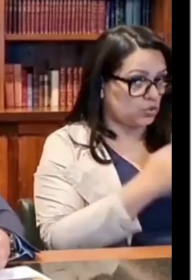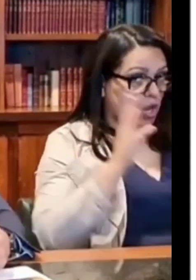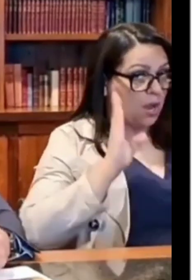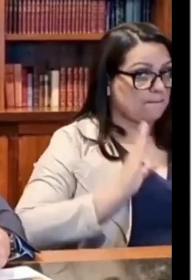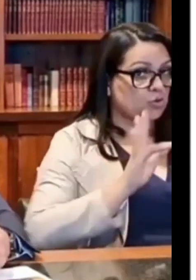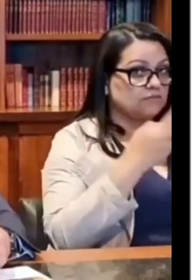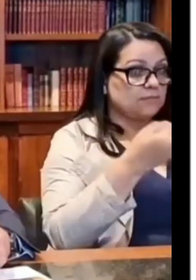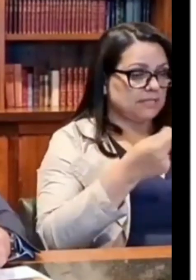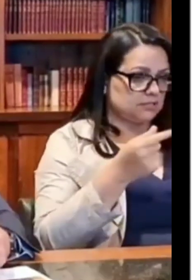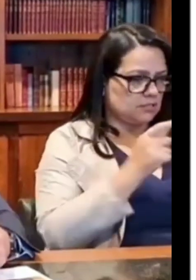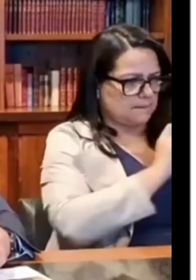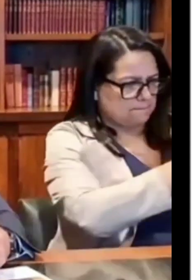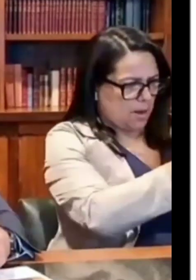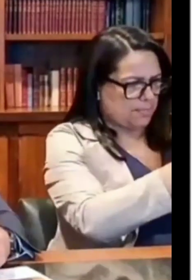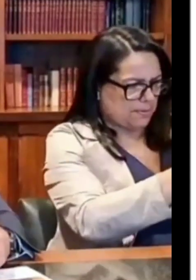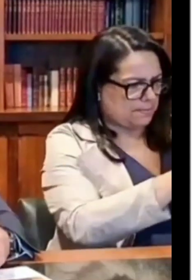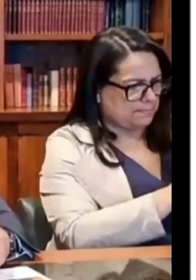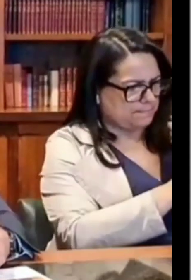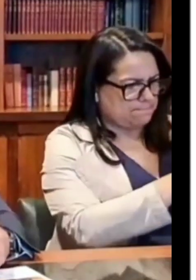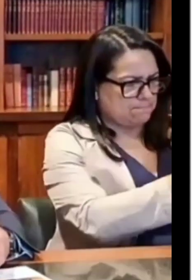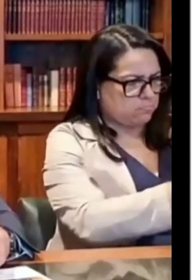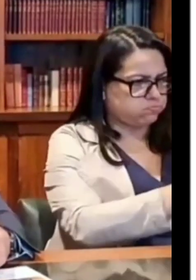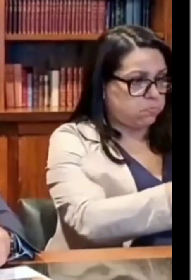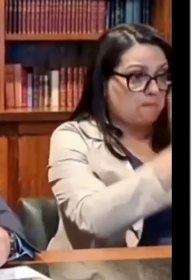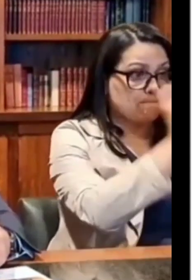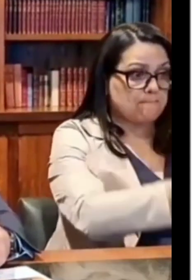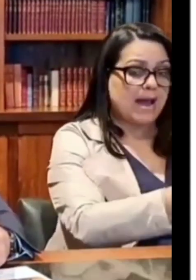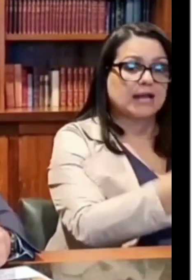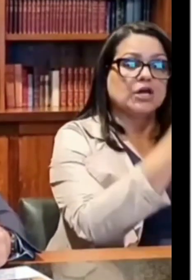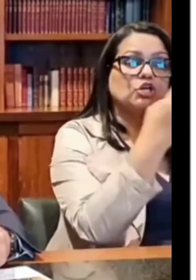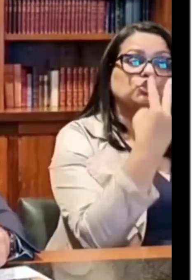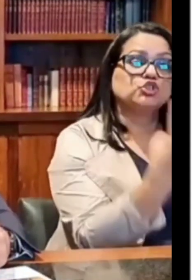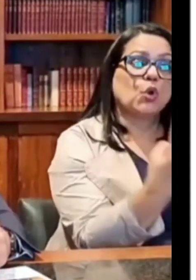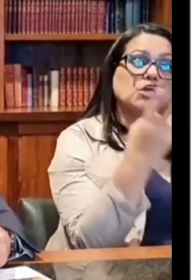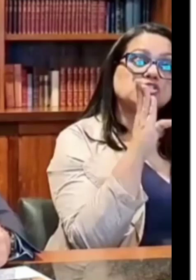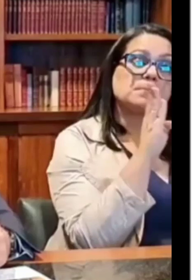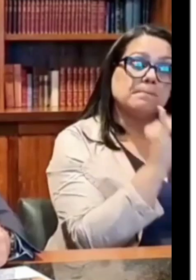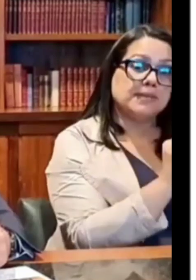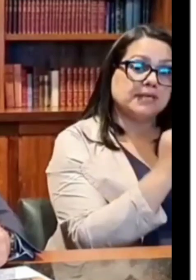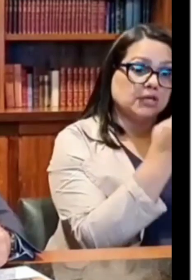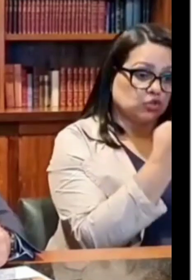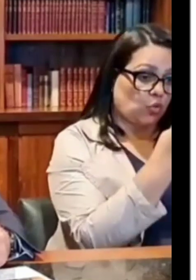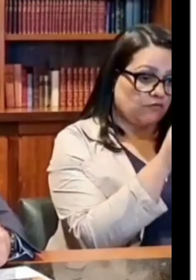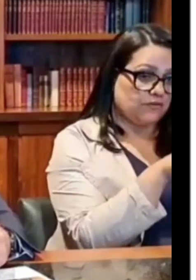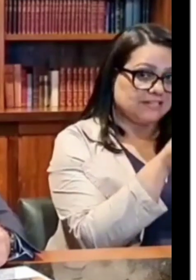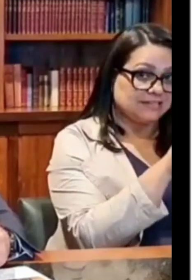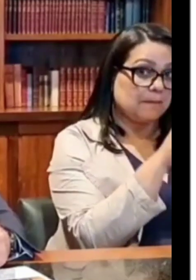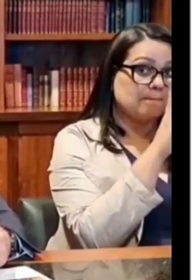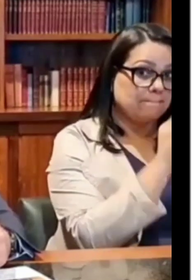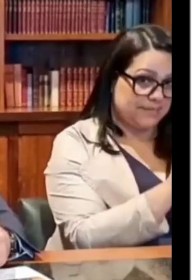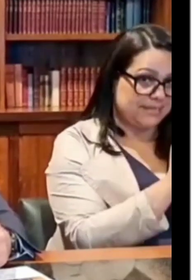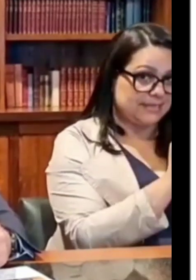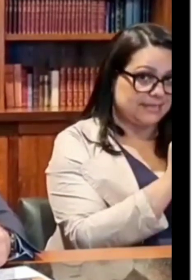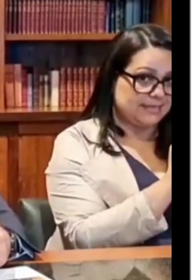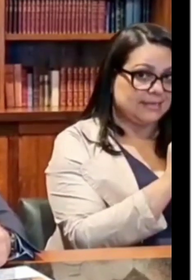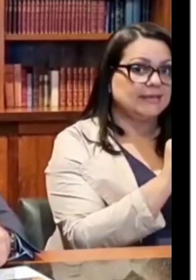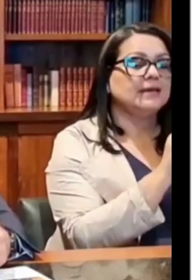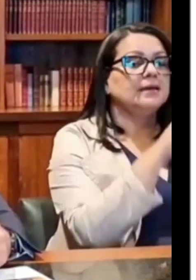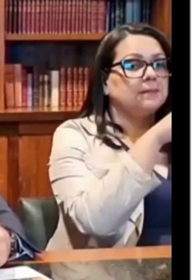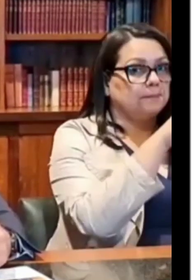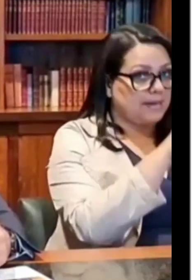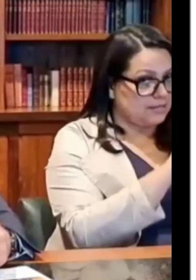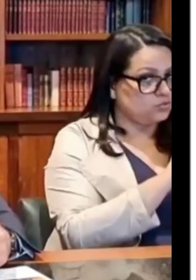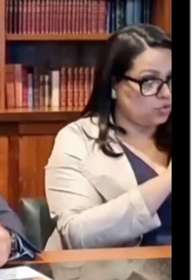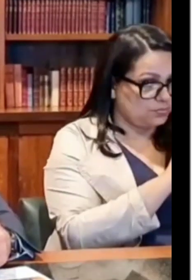Família pagou 2 bilhões e meio de reais. Em maio de 2018, o